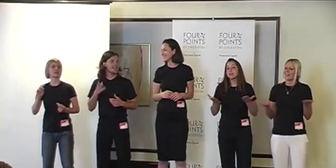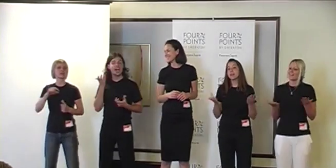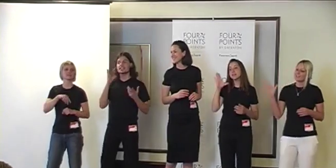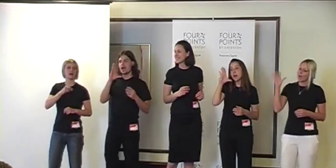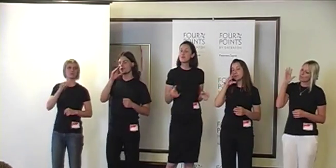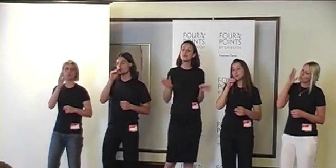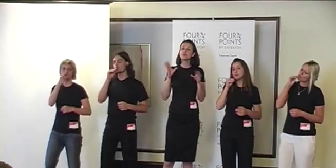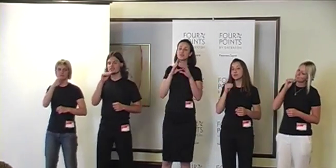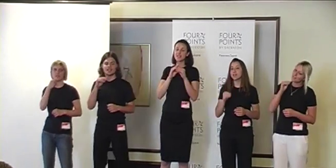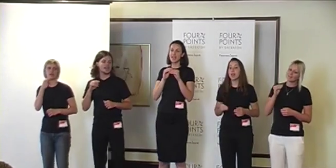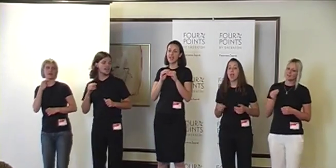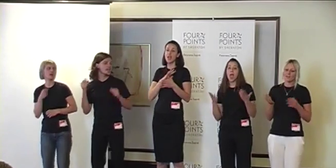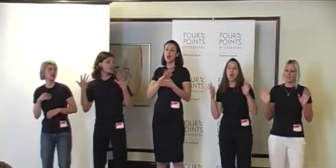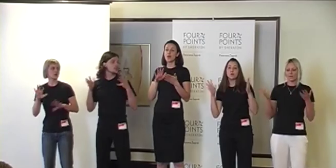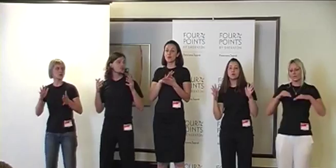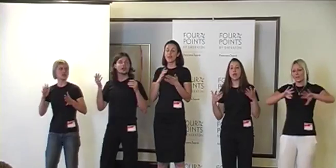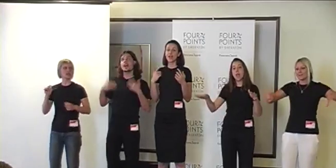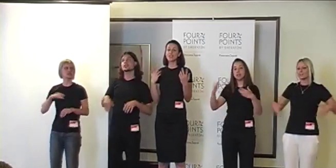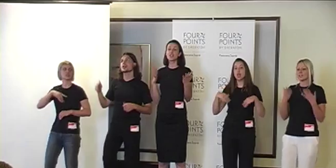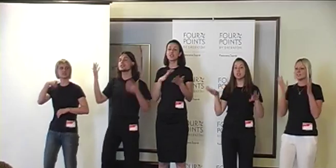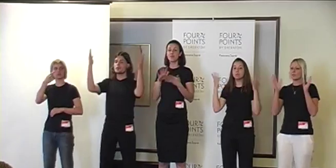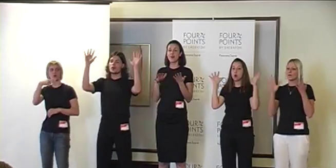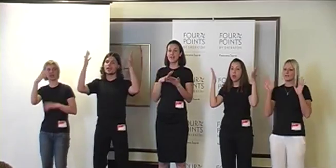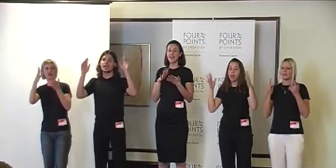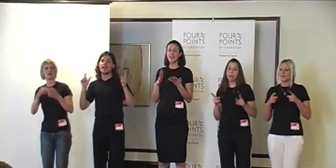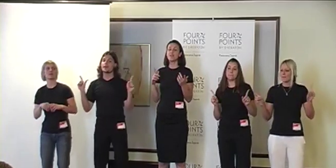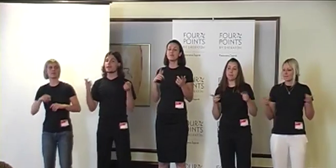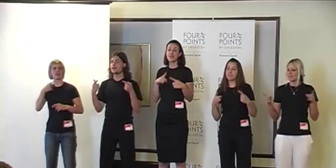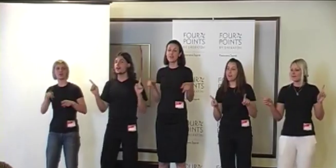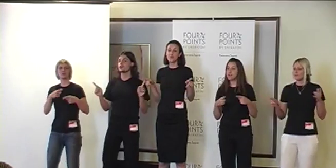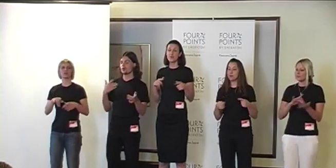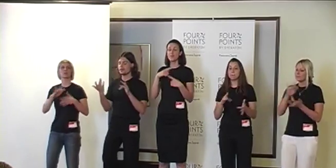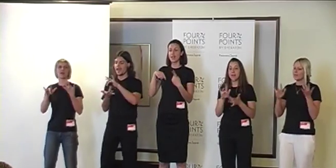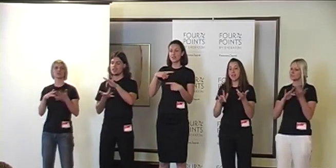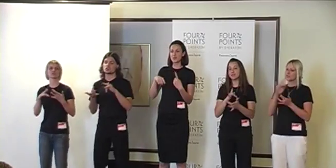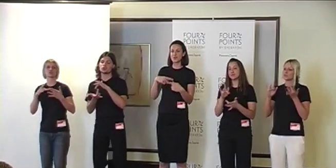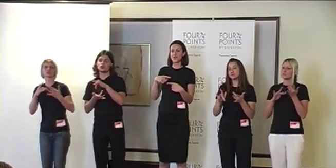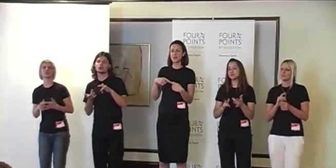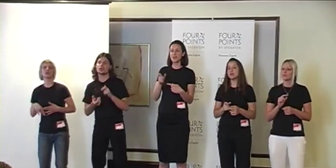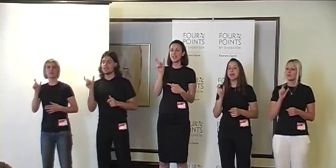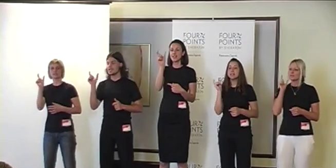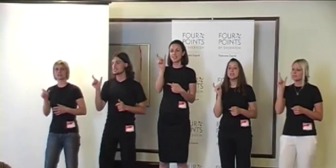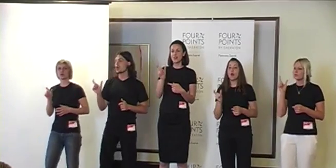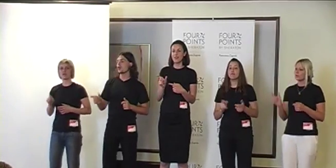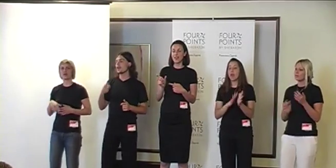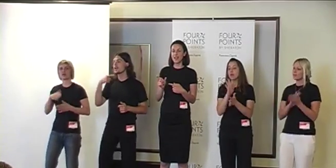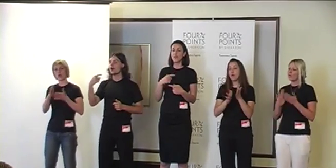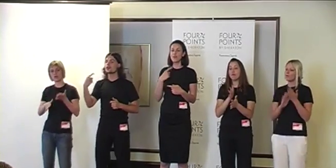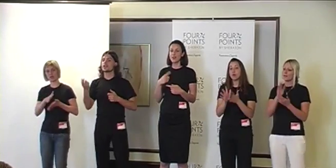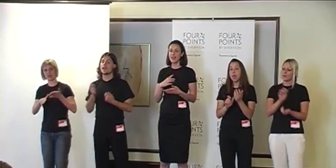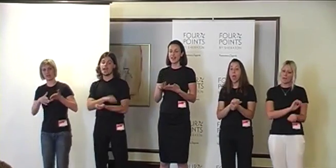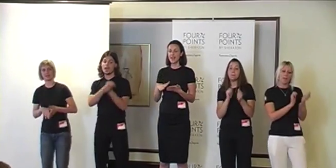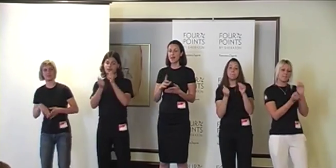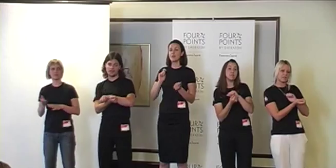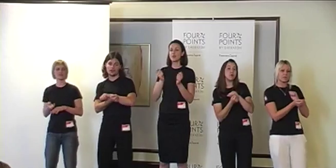Kada za ruku sme, ruke naše zbore, pjevaju i plešu, stihove govore, pretvore